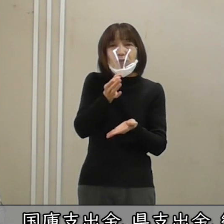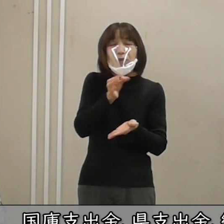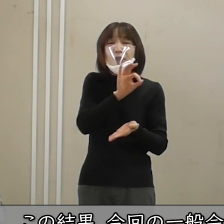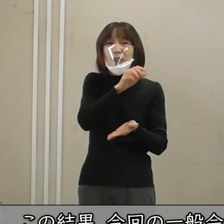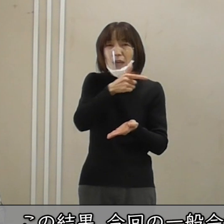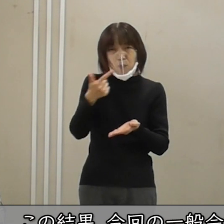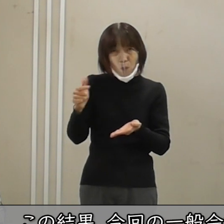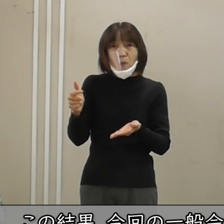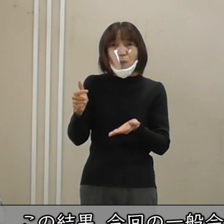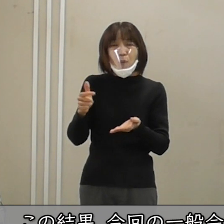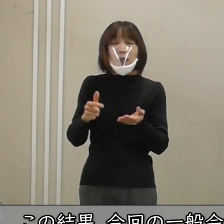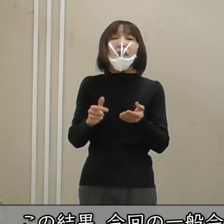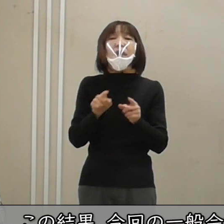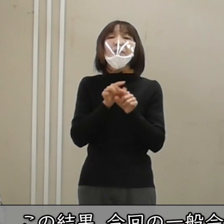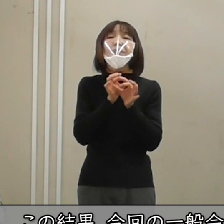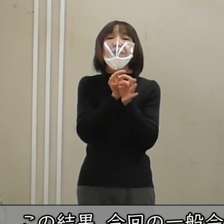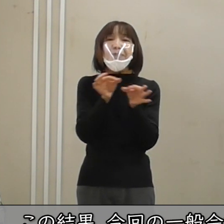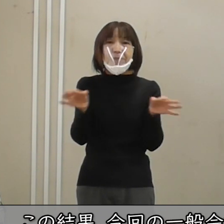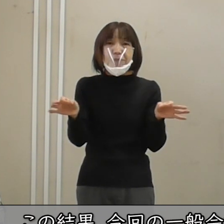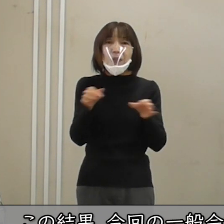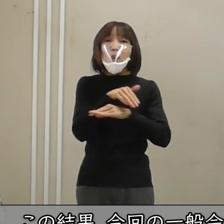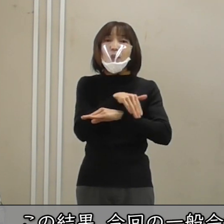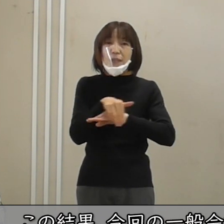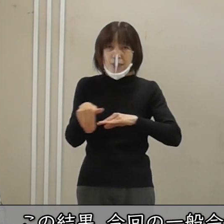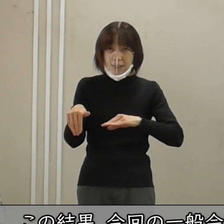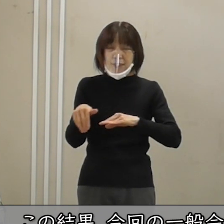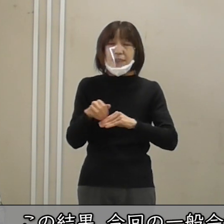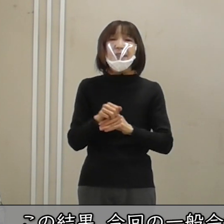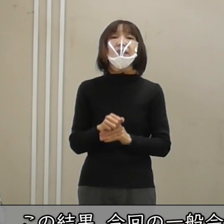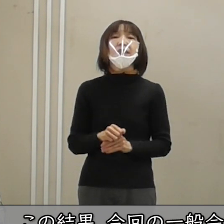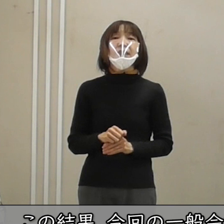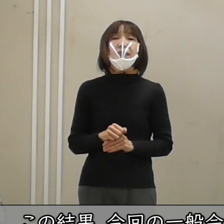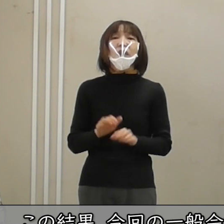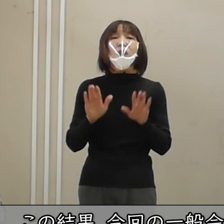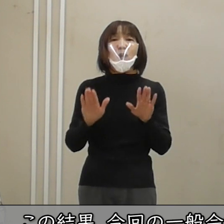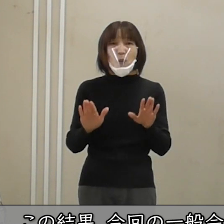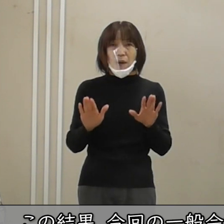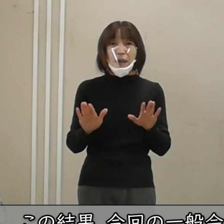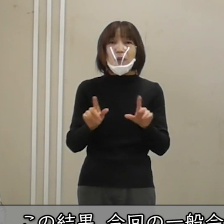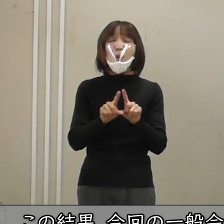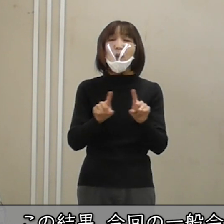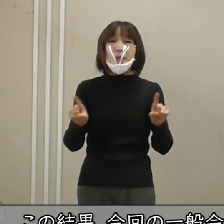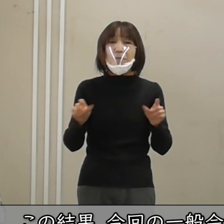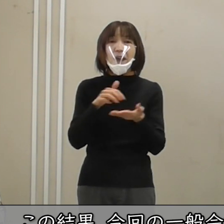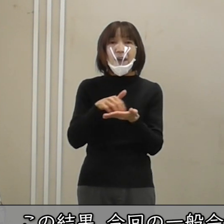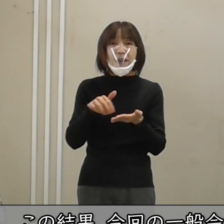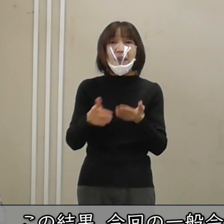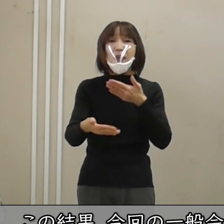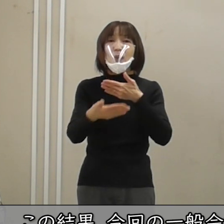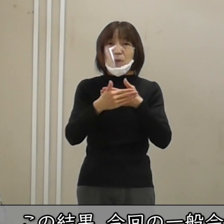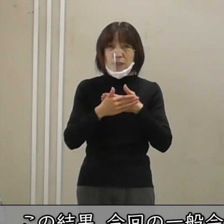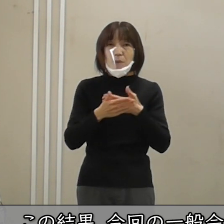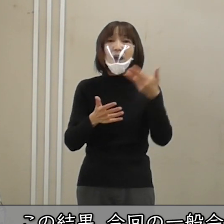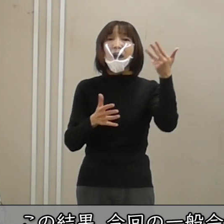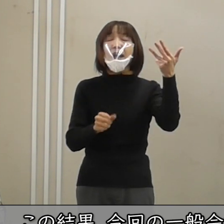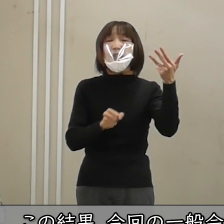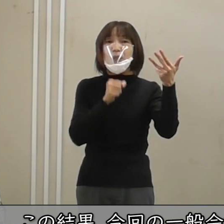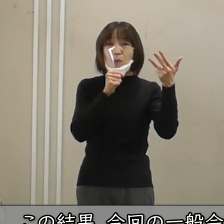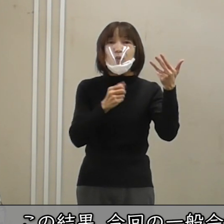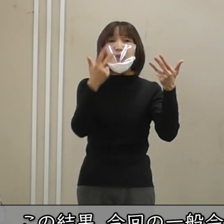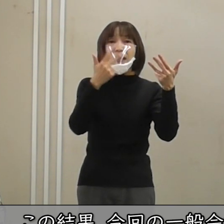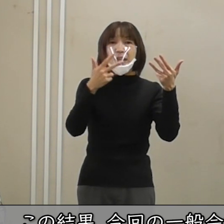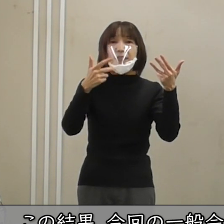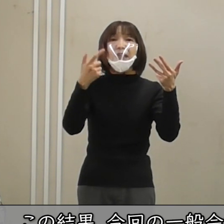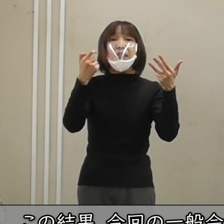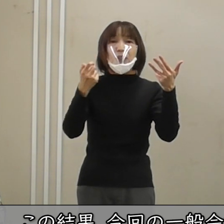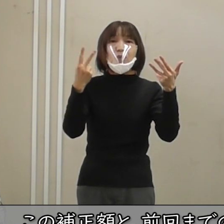ります。この結果、今回の一般会計補正予算額は8億7021万7